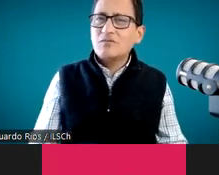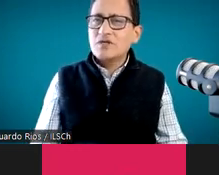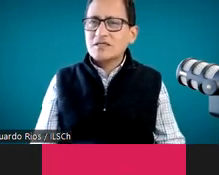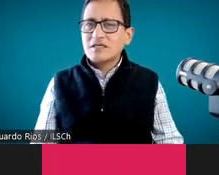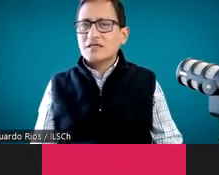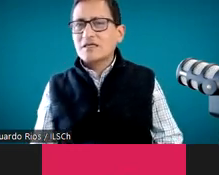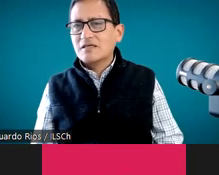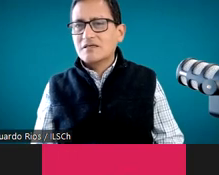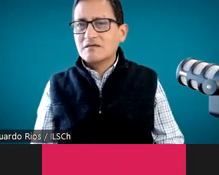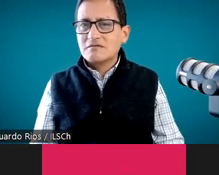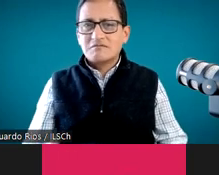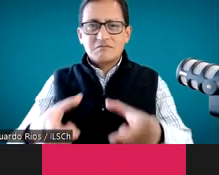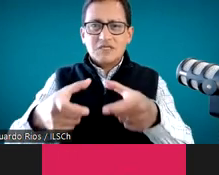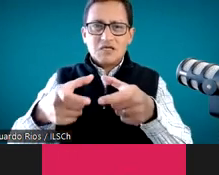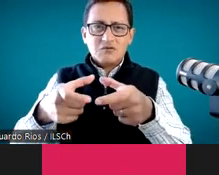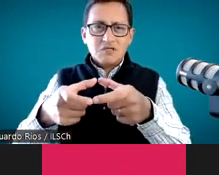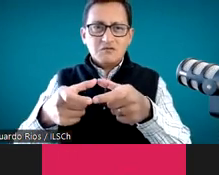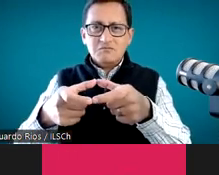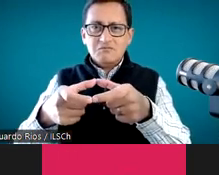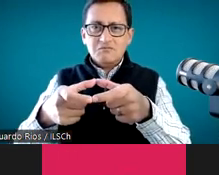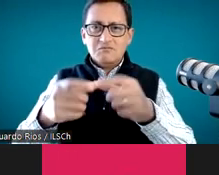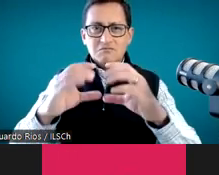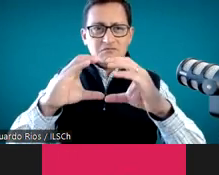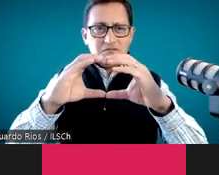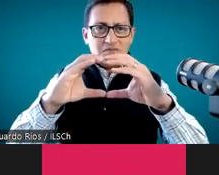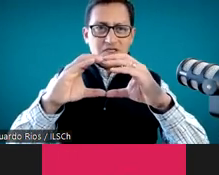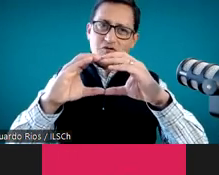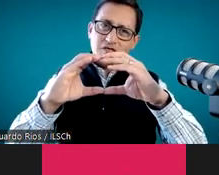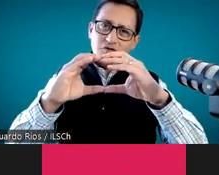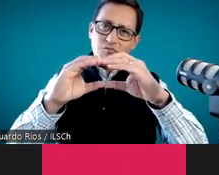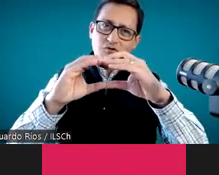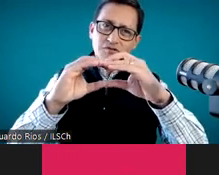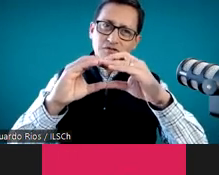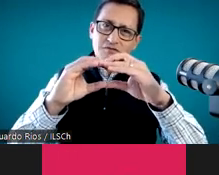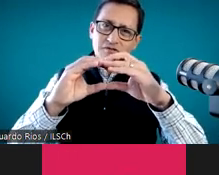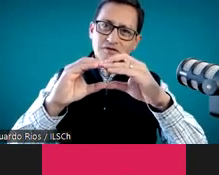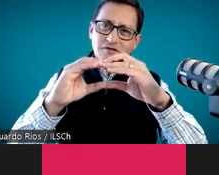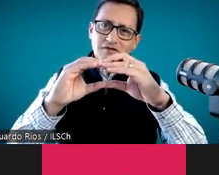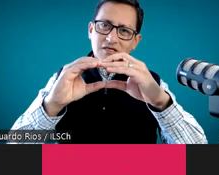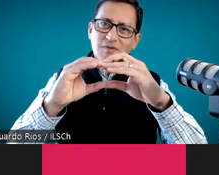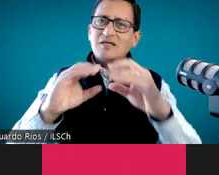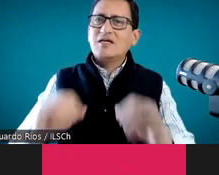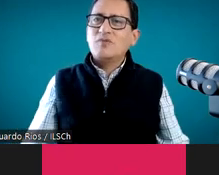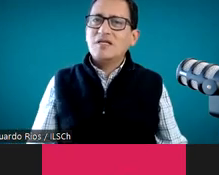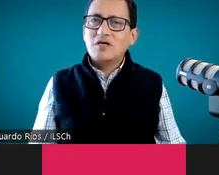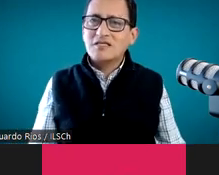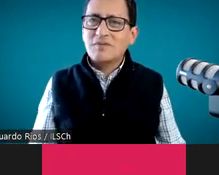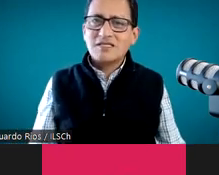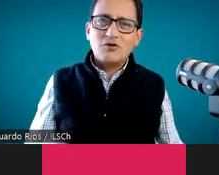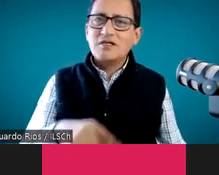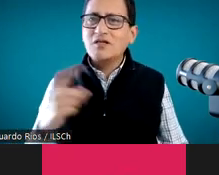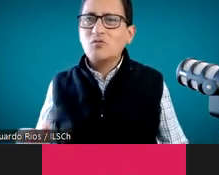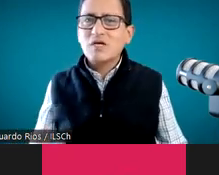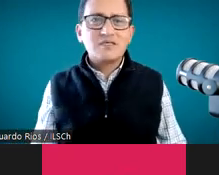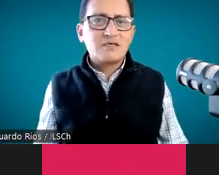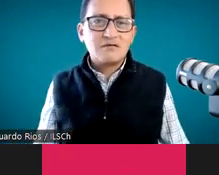del pan de hamburguesa. Es redondito, es gordito, es esponjosito. ¿Qué más tiene un pan de hamburguesa para